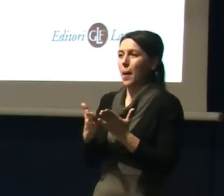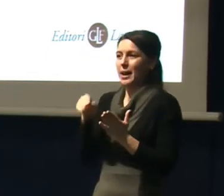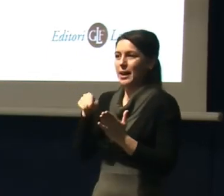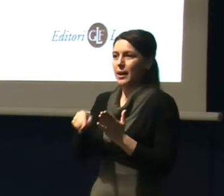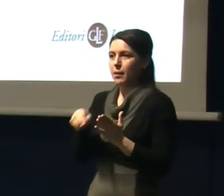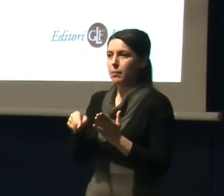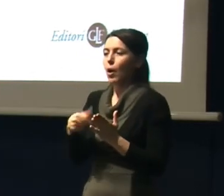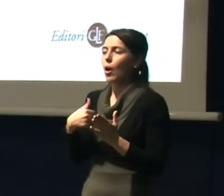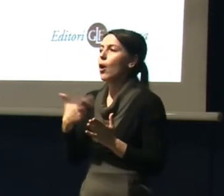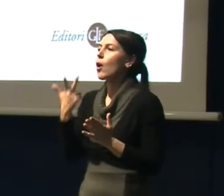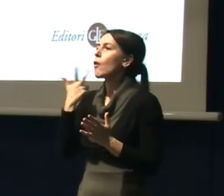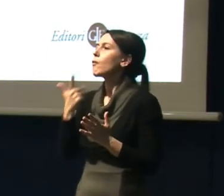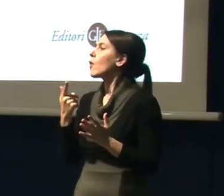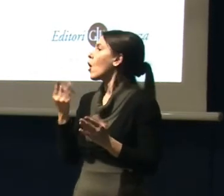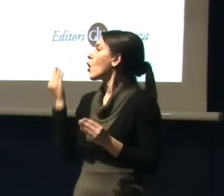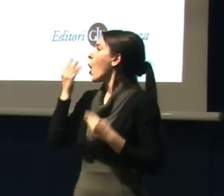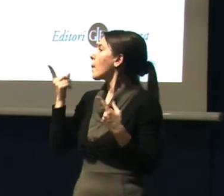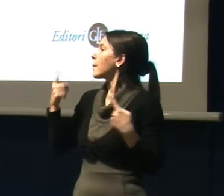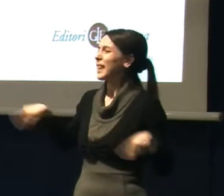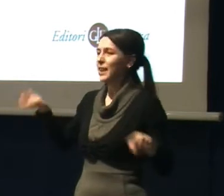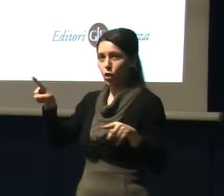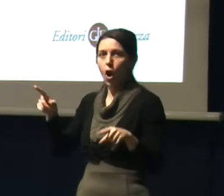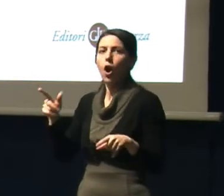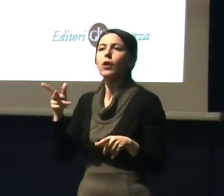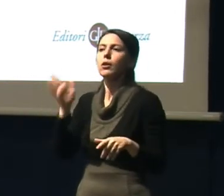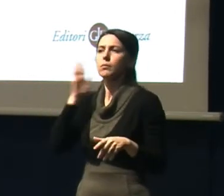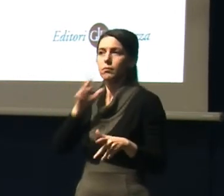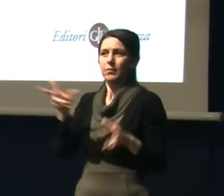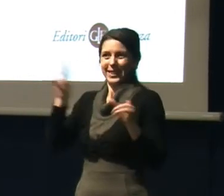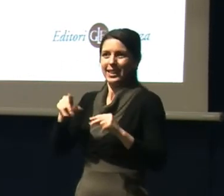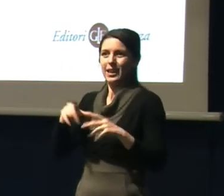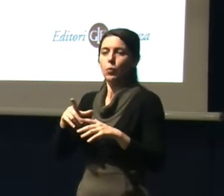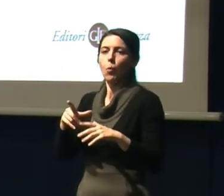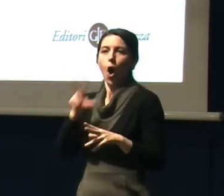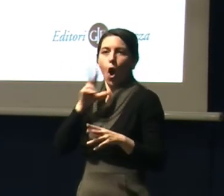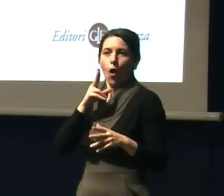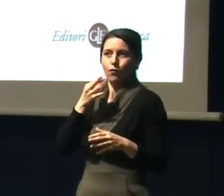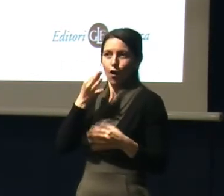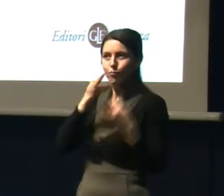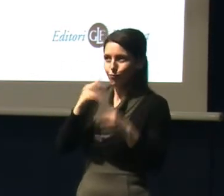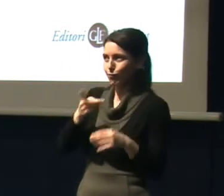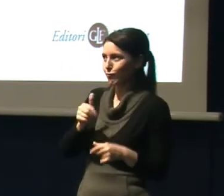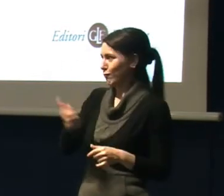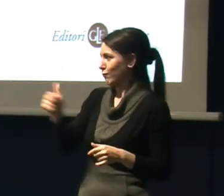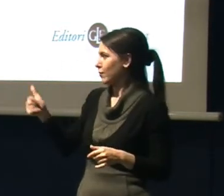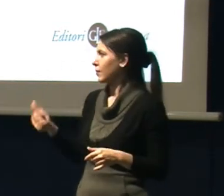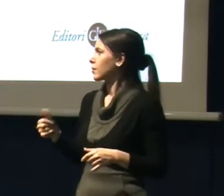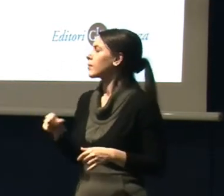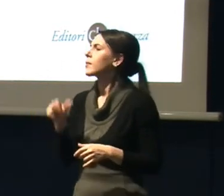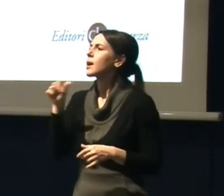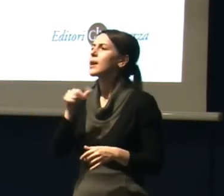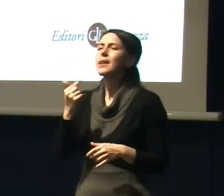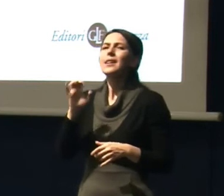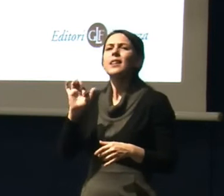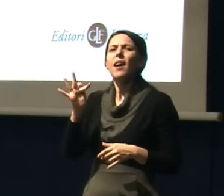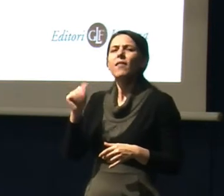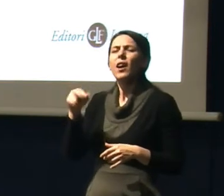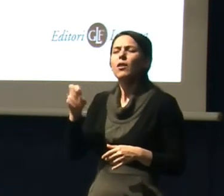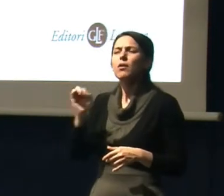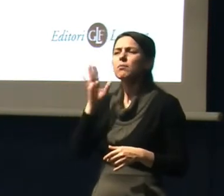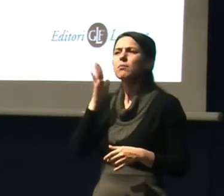vorrei avere le vostre opinioni quindi li facciamo un giro di tavolo su questo tema stefano se vuoi